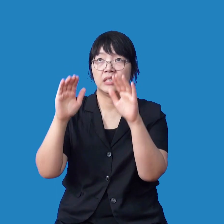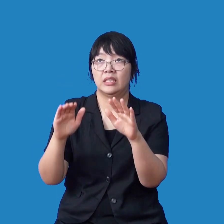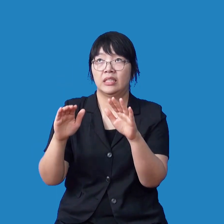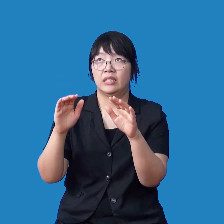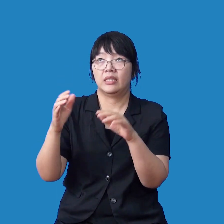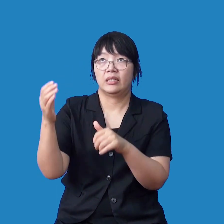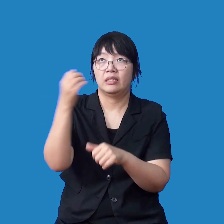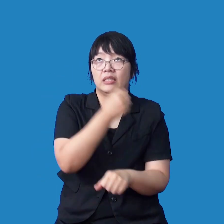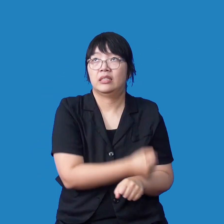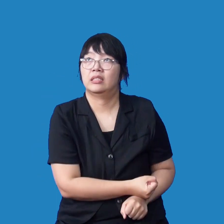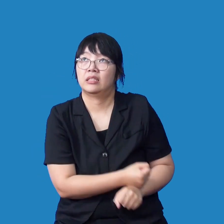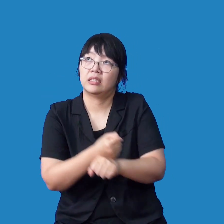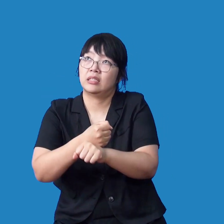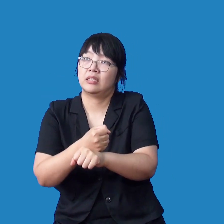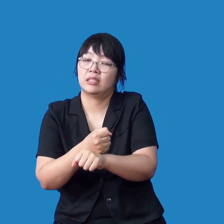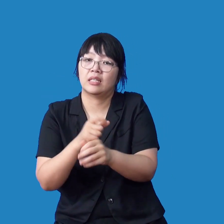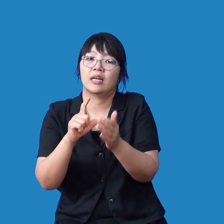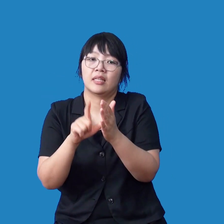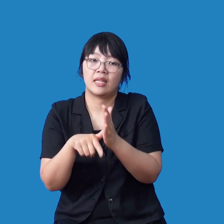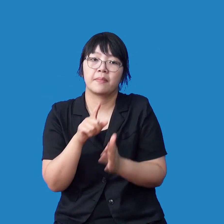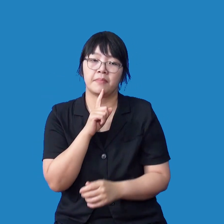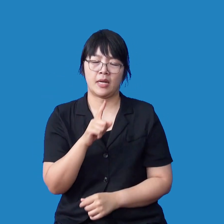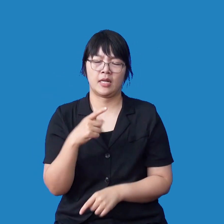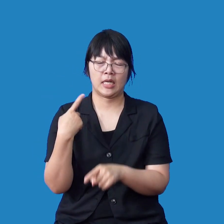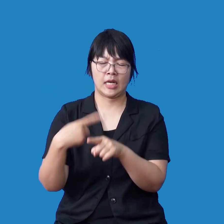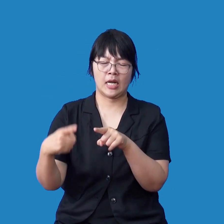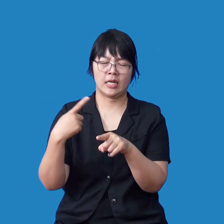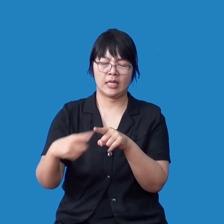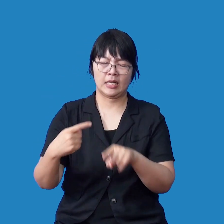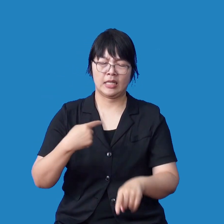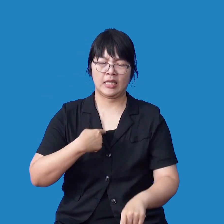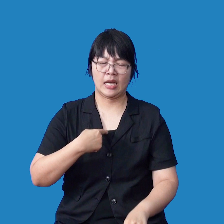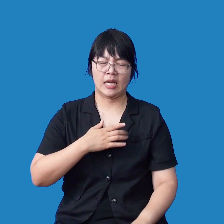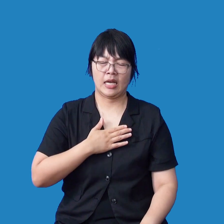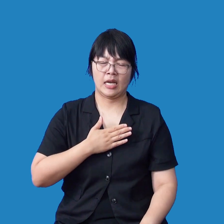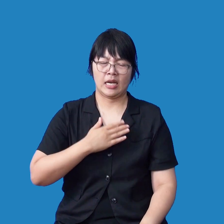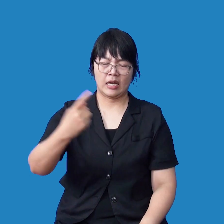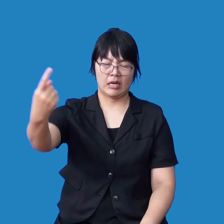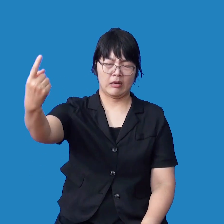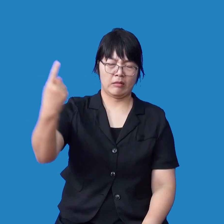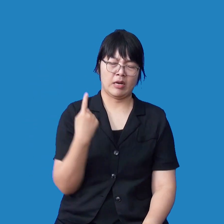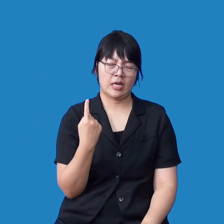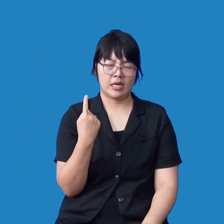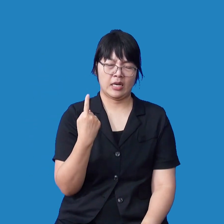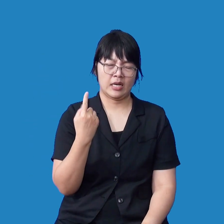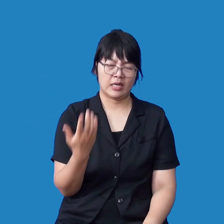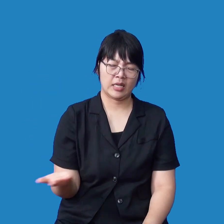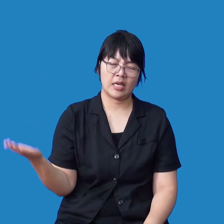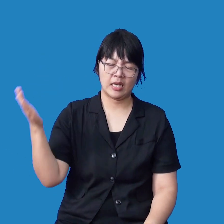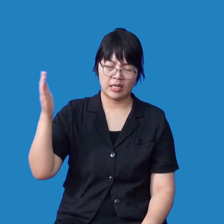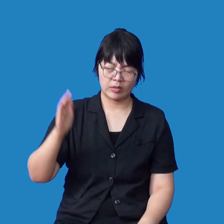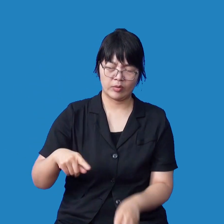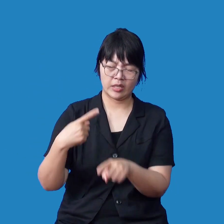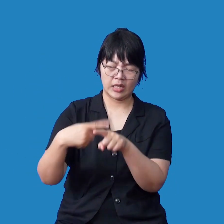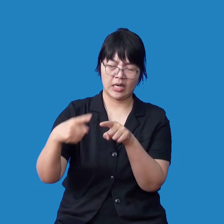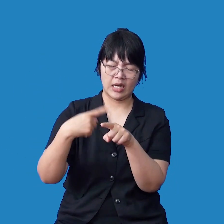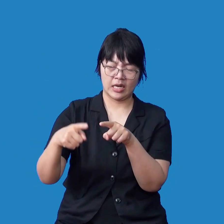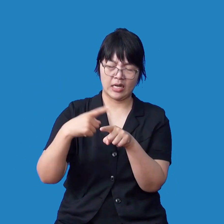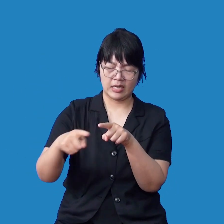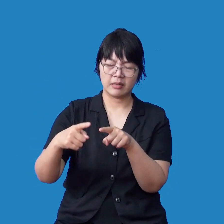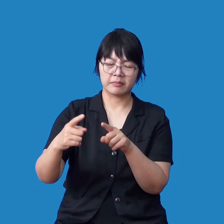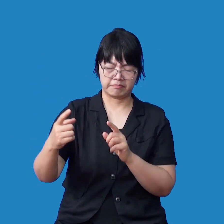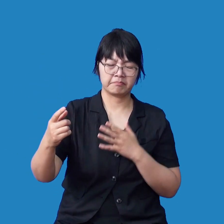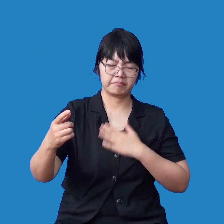그가 남긴 말이에요. 칼날이 내게 다가온다 해도 그 칼날을 향해